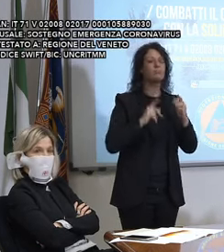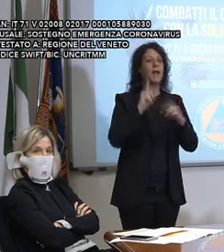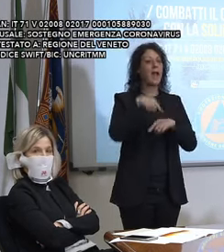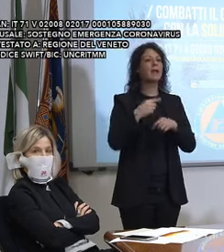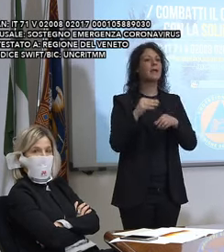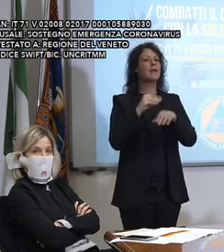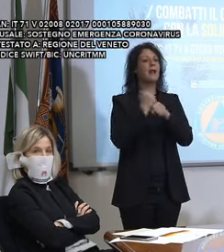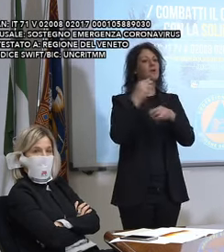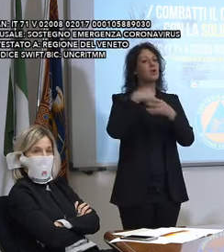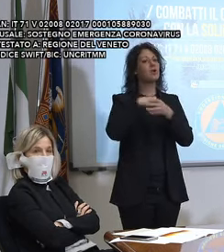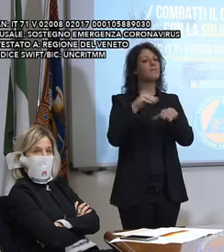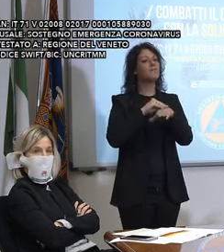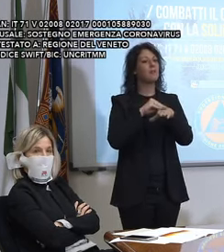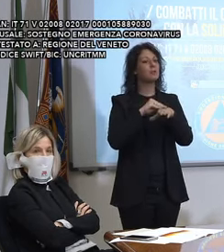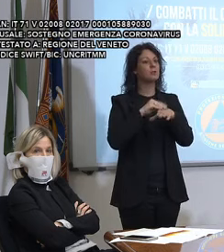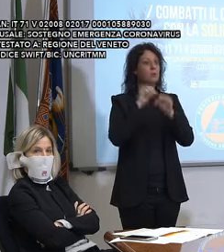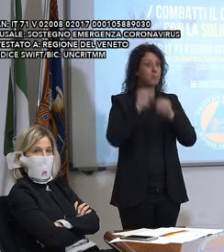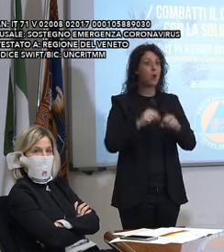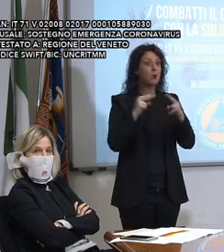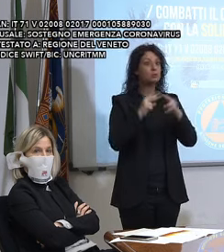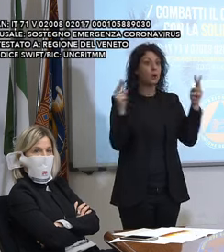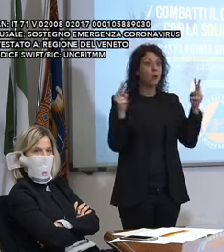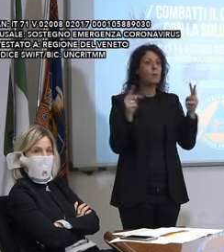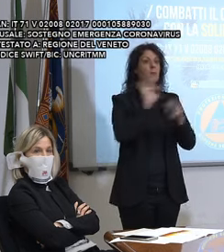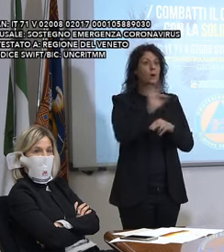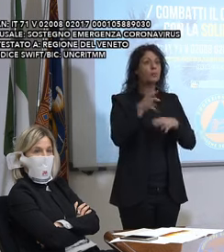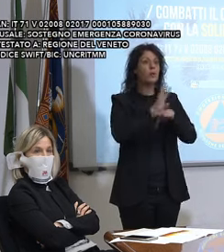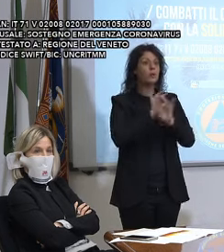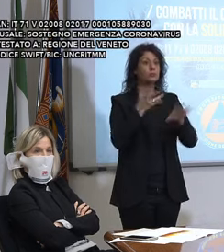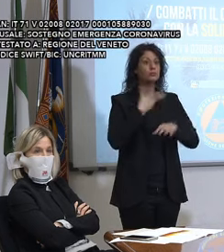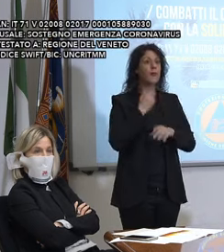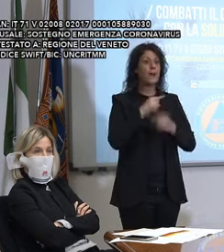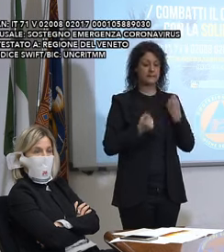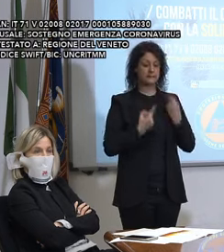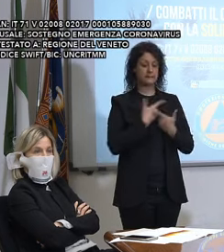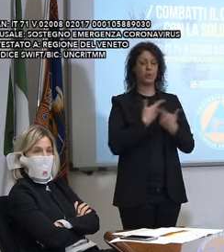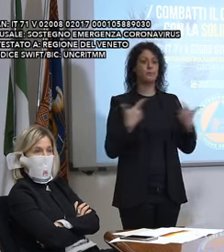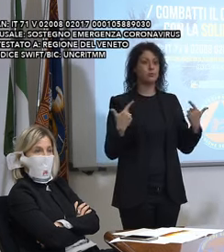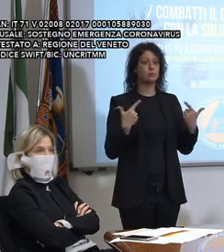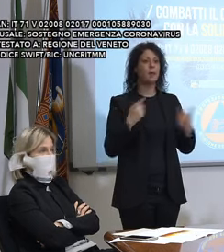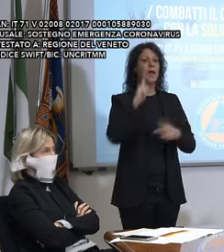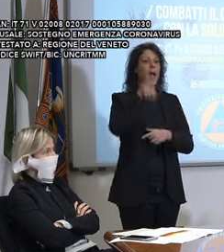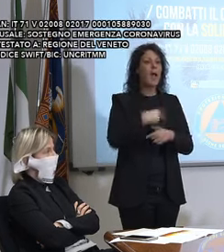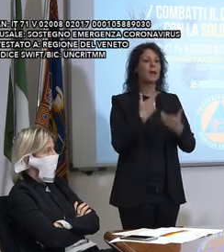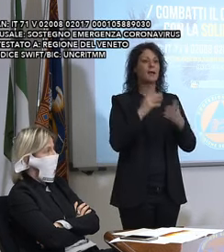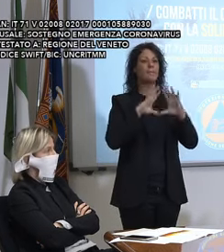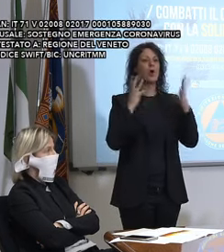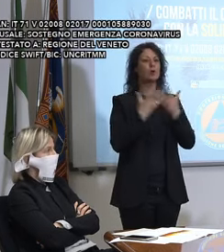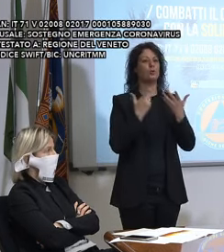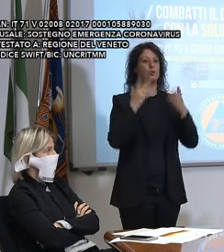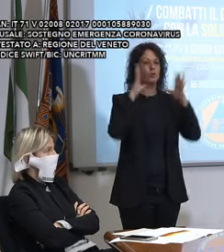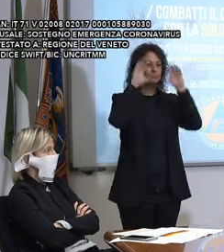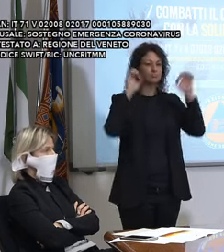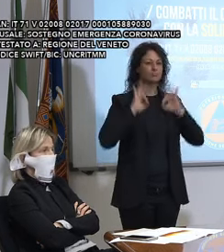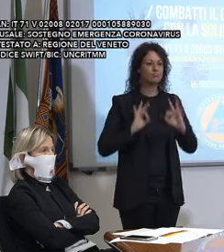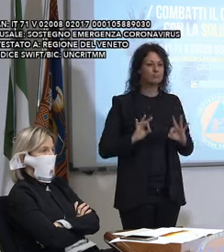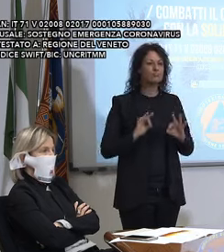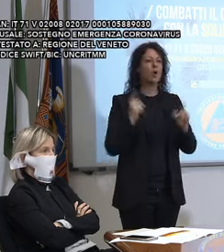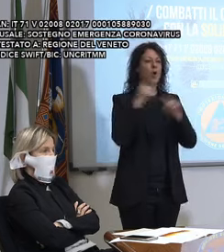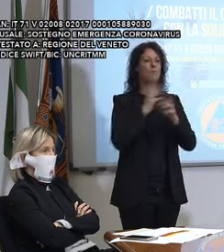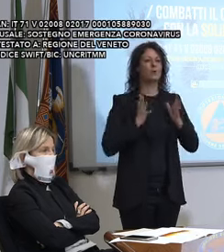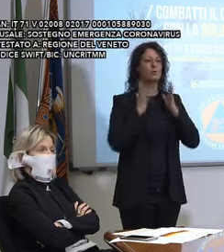per dire, no? Per il personale delle farmacie, le forze dell'ordine, il mondo del volontariato, così li becchi positivi asintomatici. Quindi non